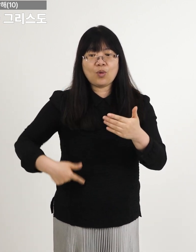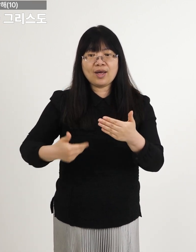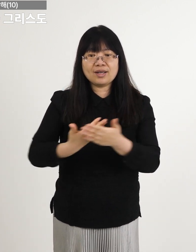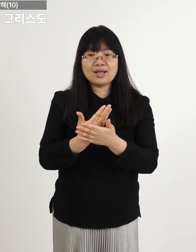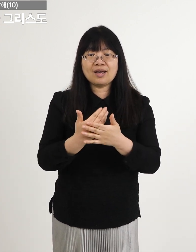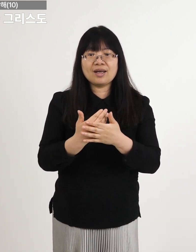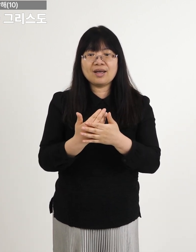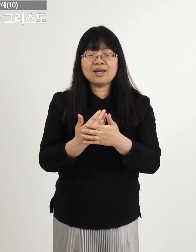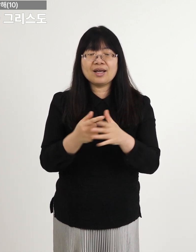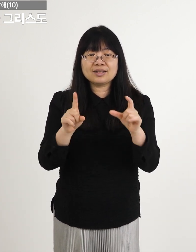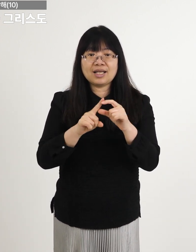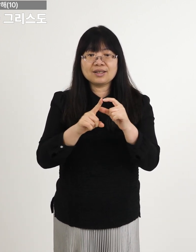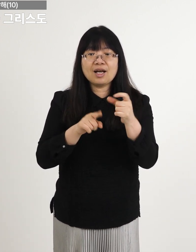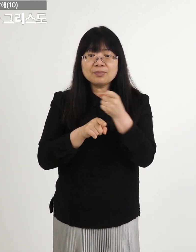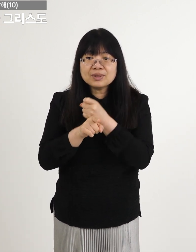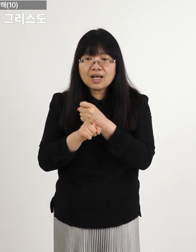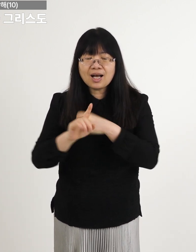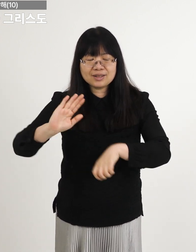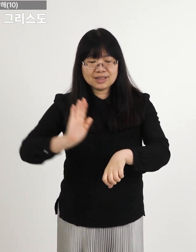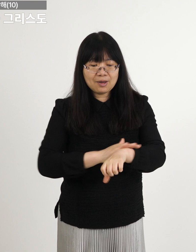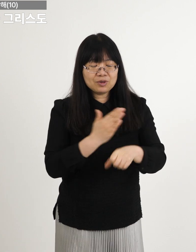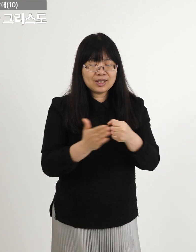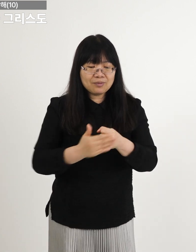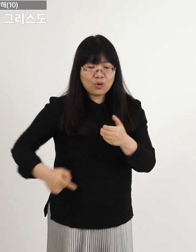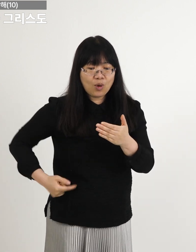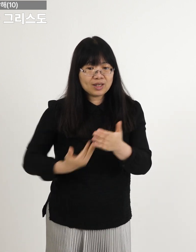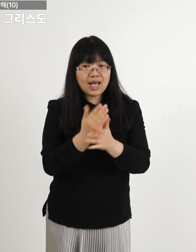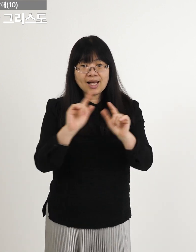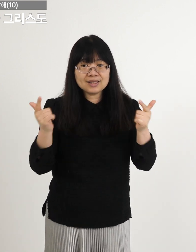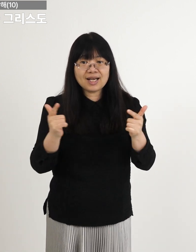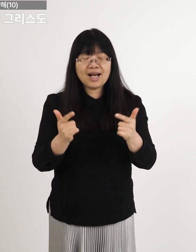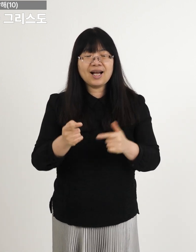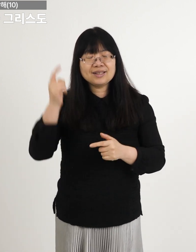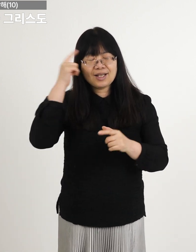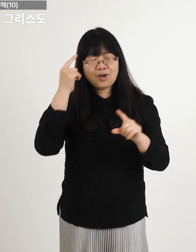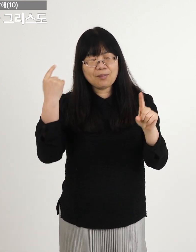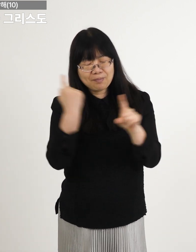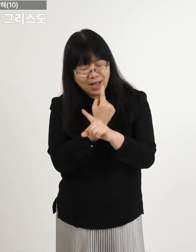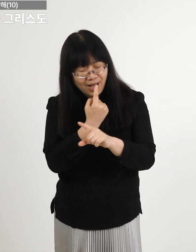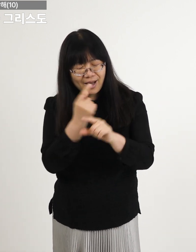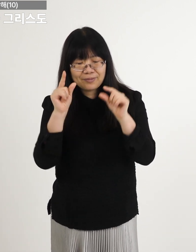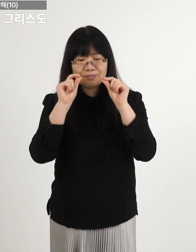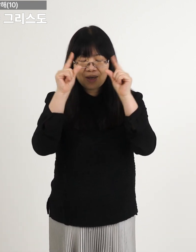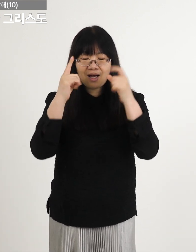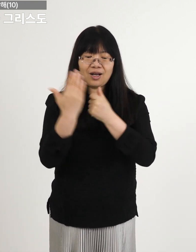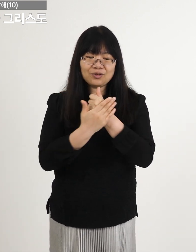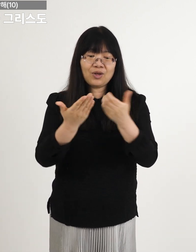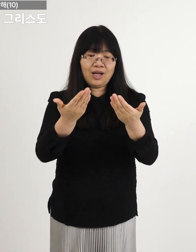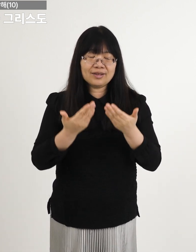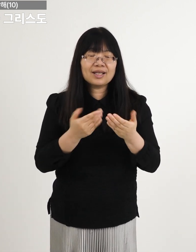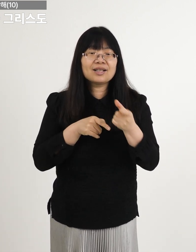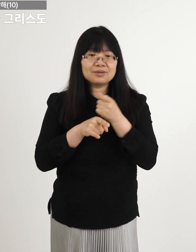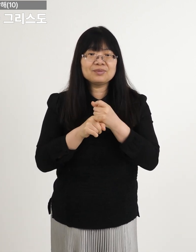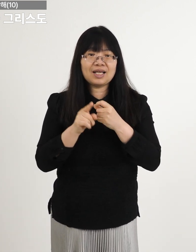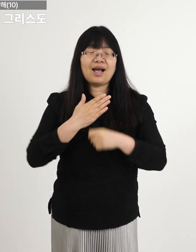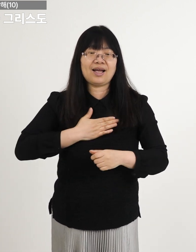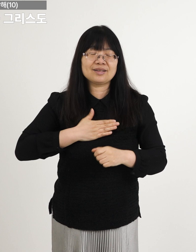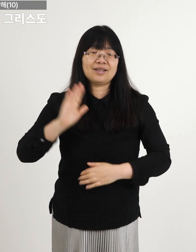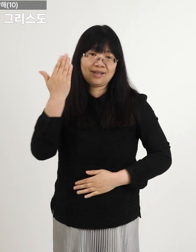회개가 우리가 생각하는 그런 회개가 아니라는 것을 여러분 알게 된 겁니다.